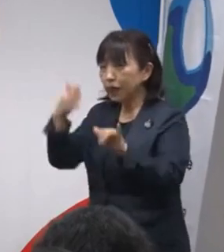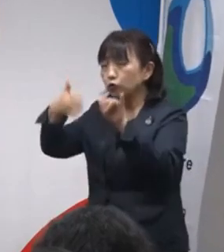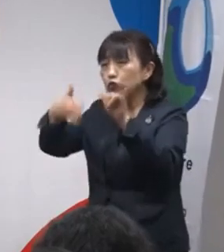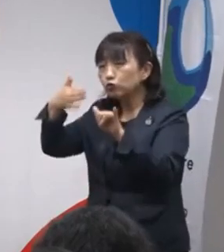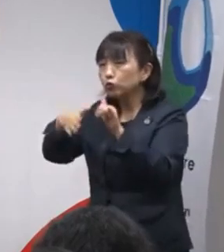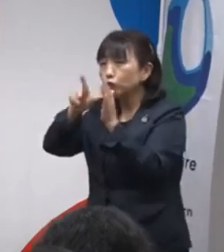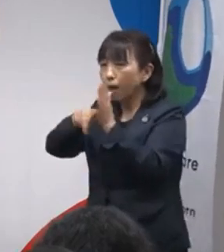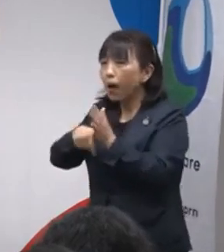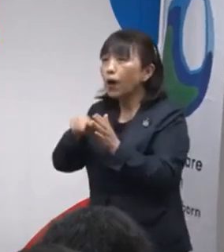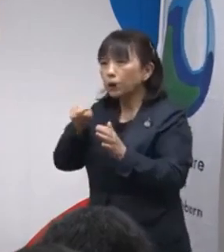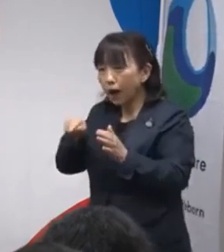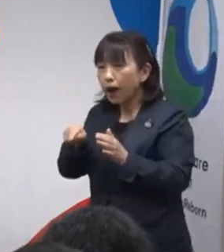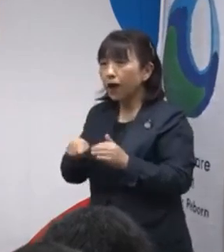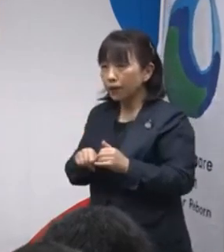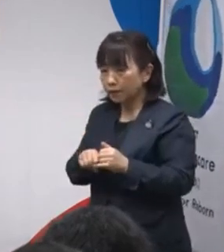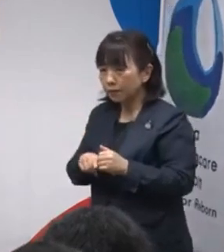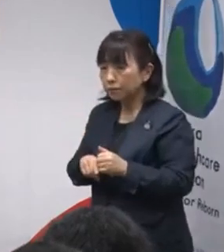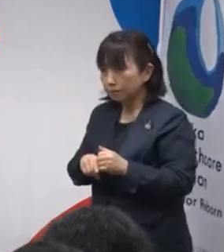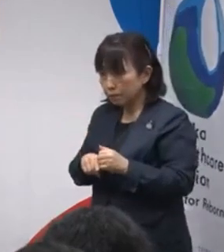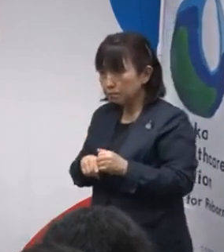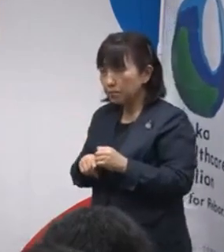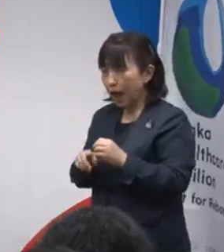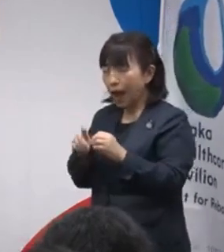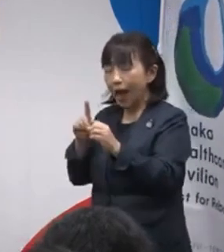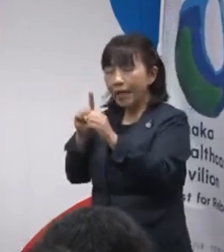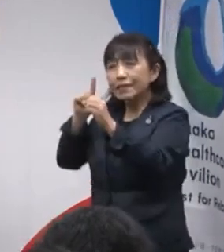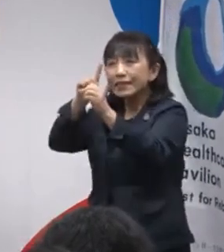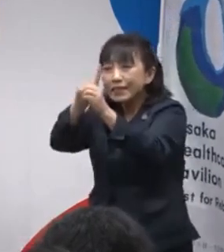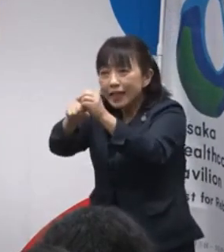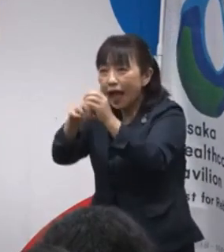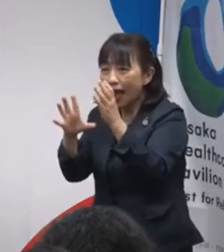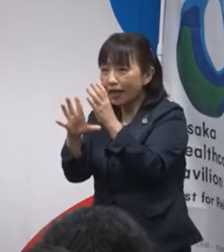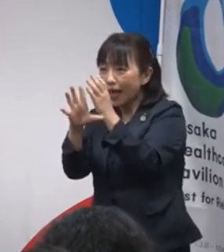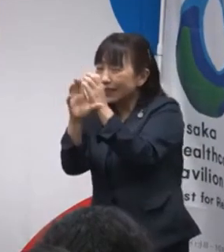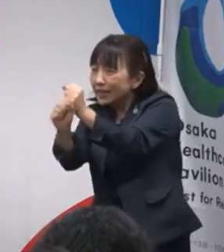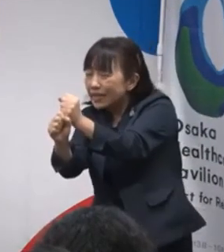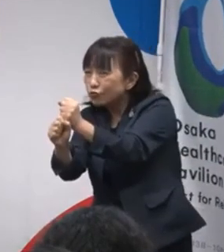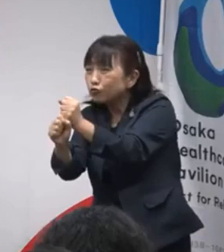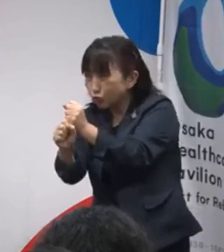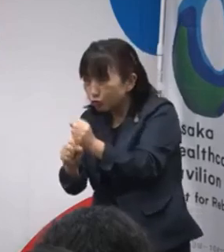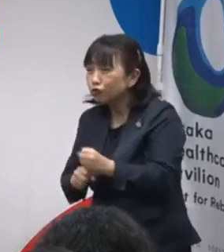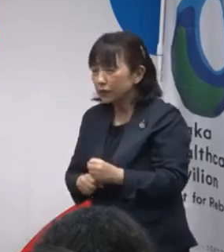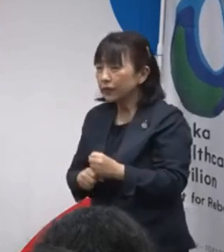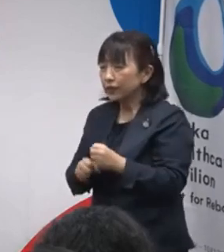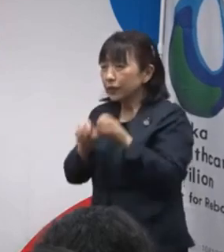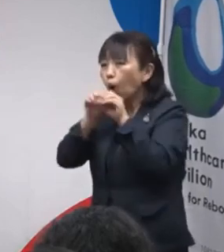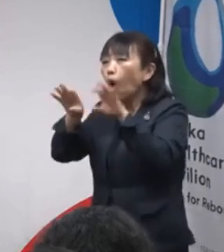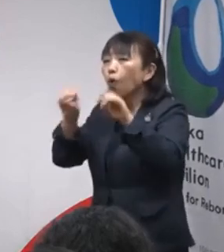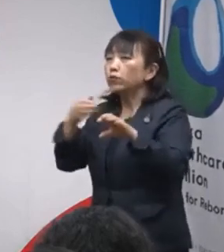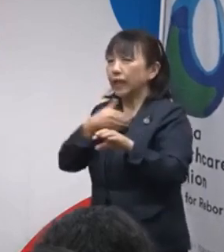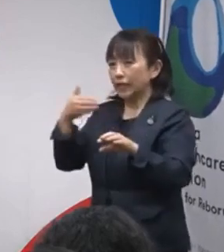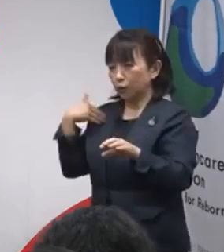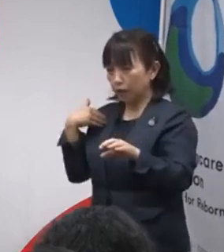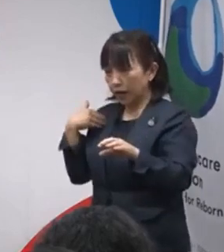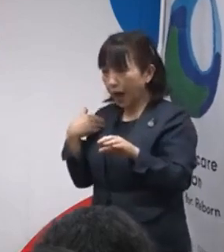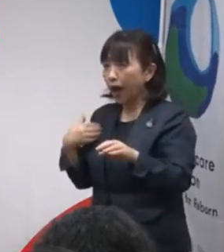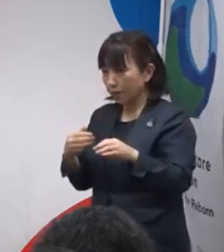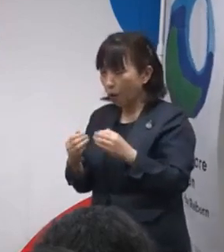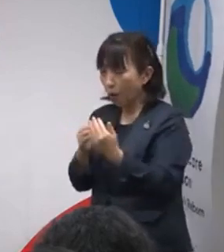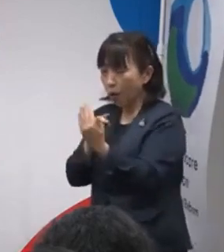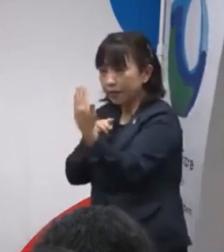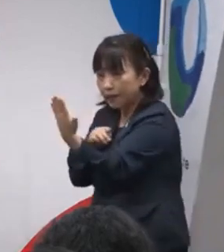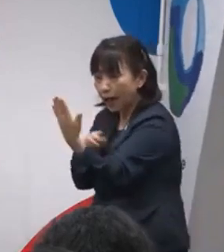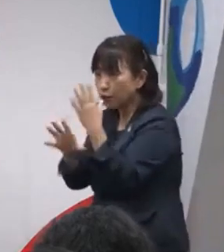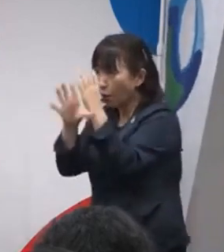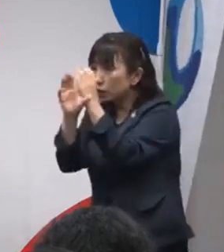合はですね、ターゲティング広告等可能でありますので、集中したターゲティング